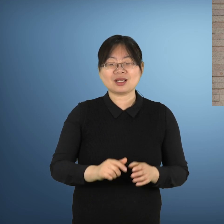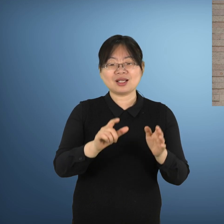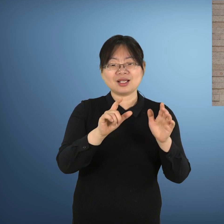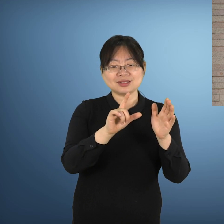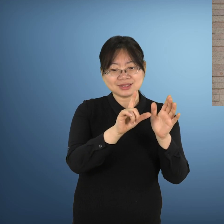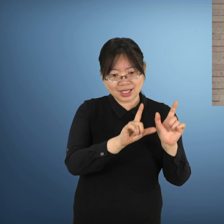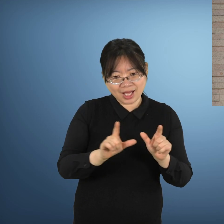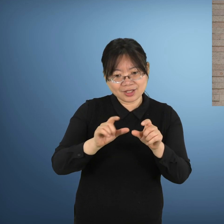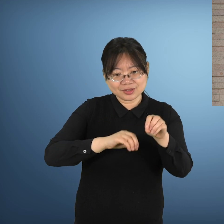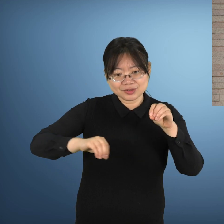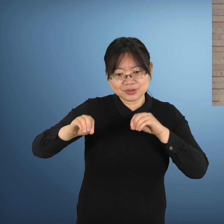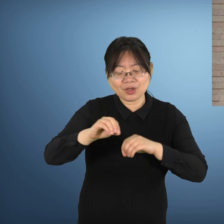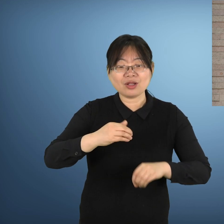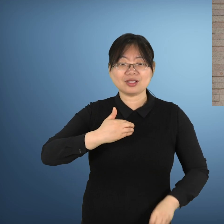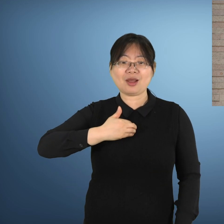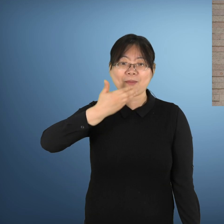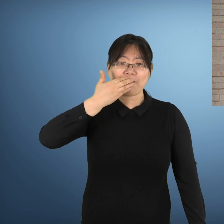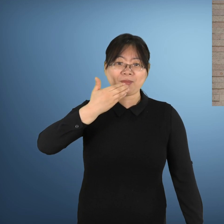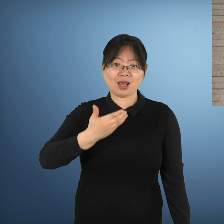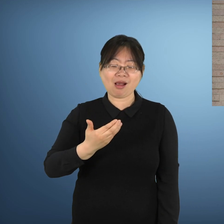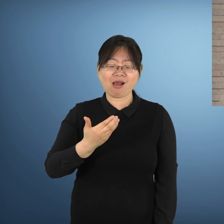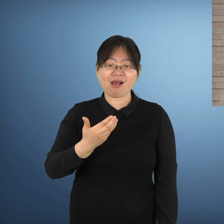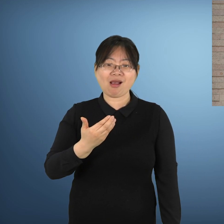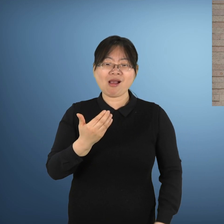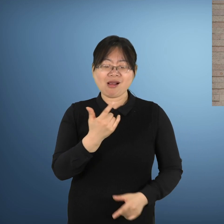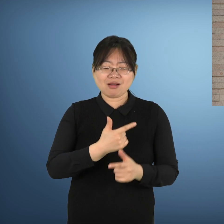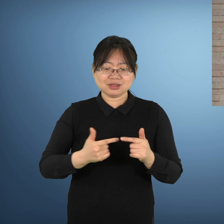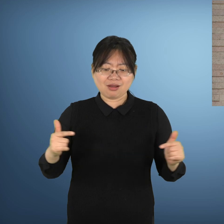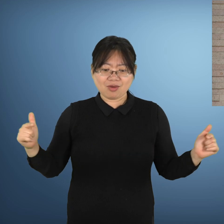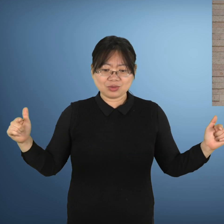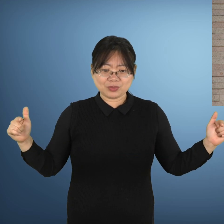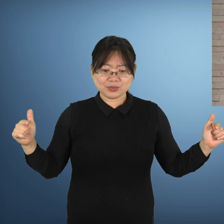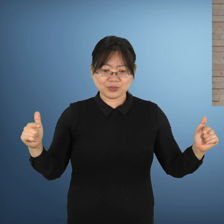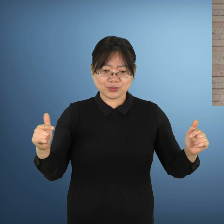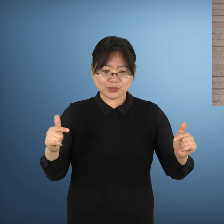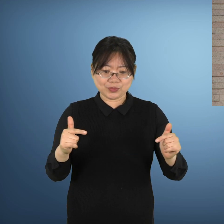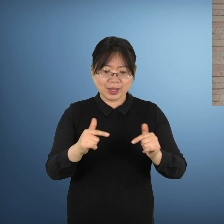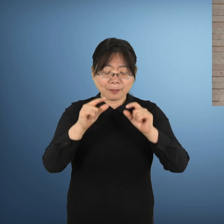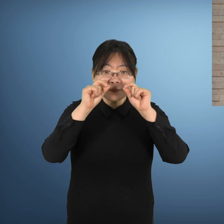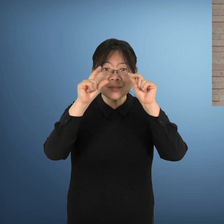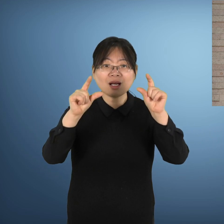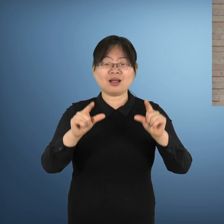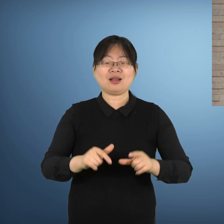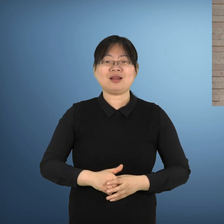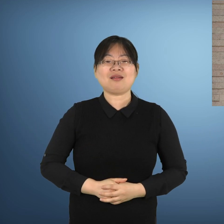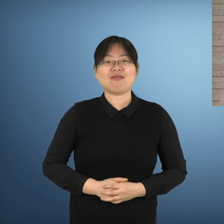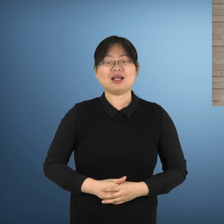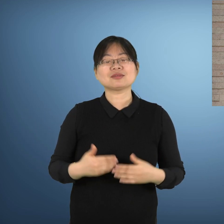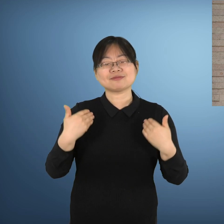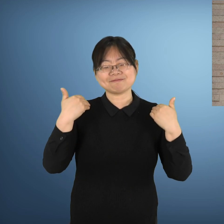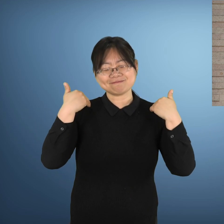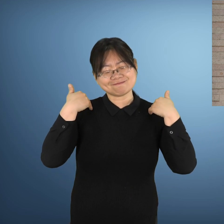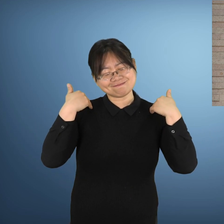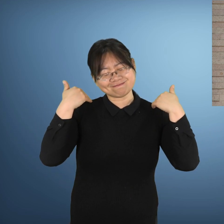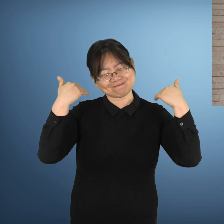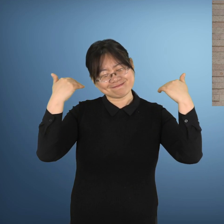살아갈수록 내가 할 수 있는 일이 점점 없어진다는 걸 깨닫는 게